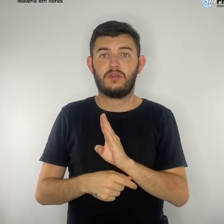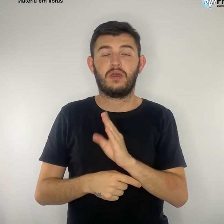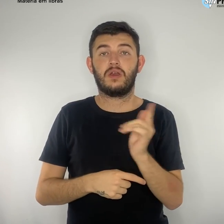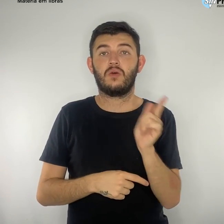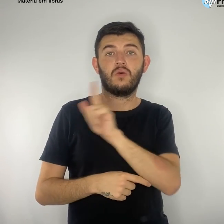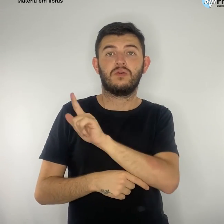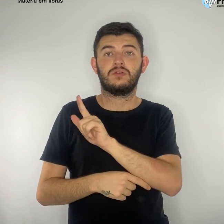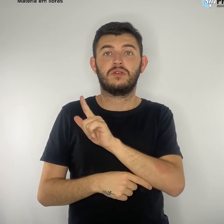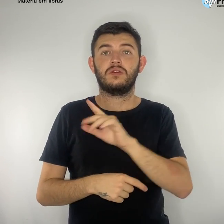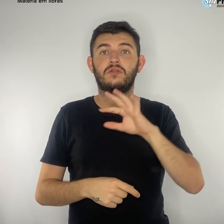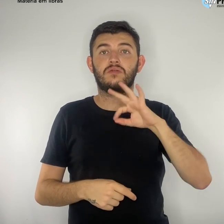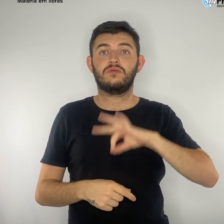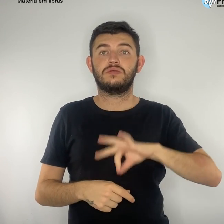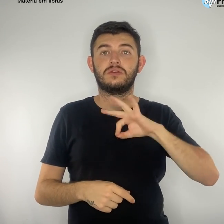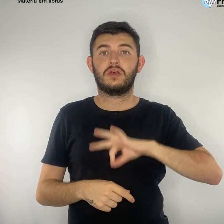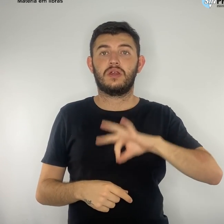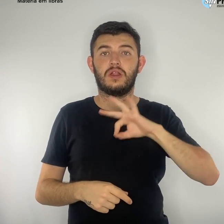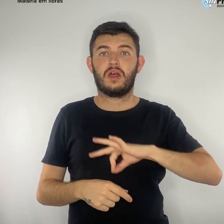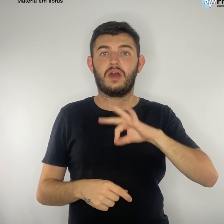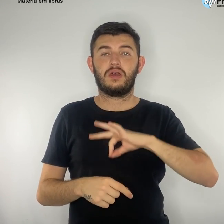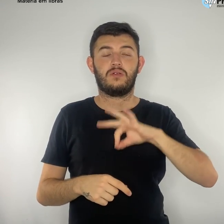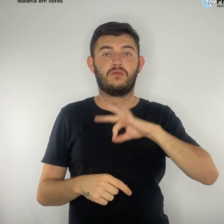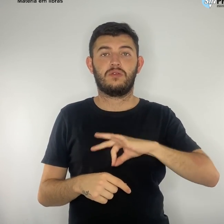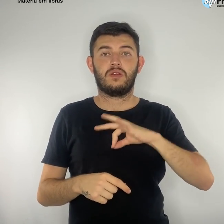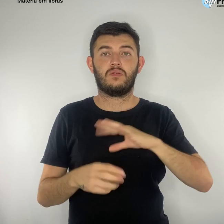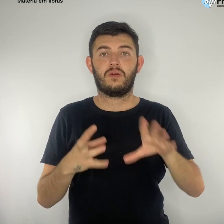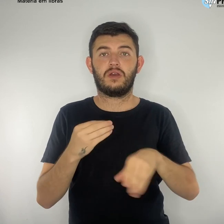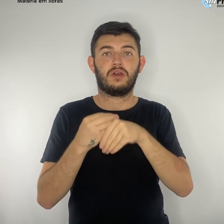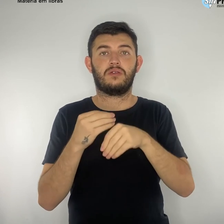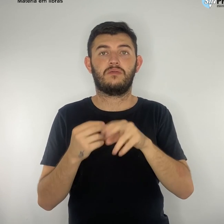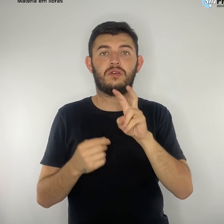R$ 502, cerca de